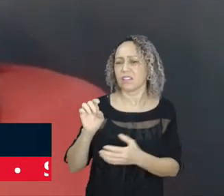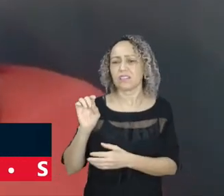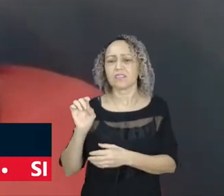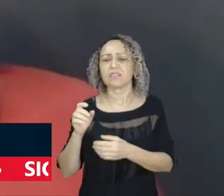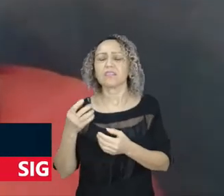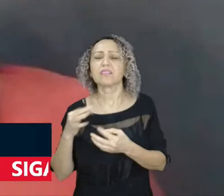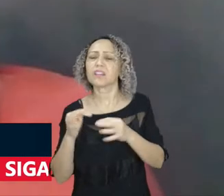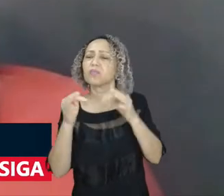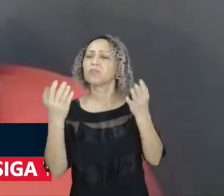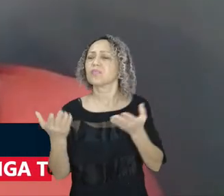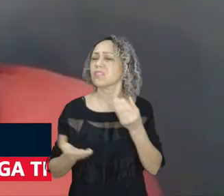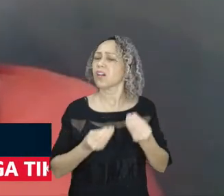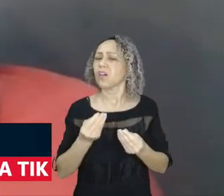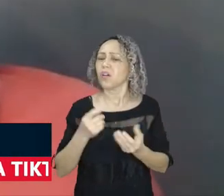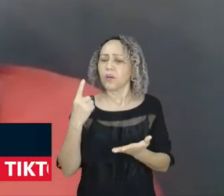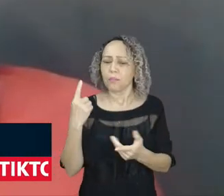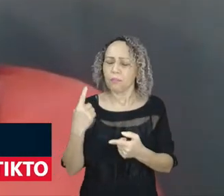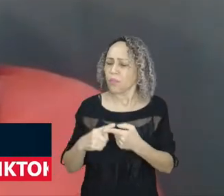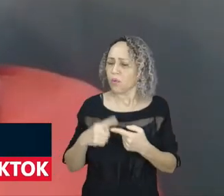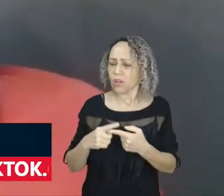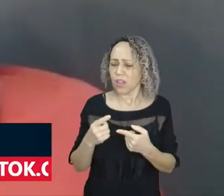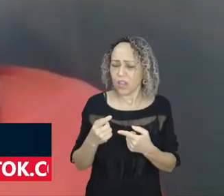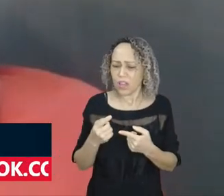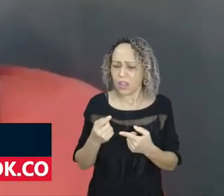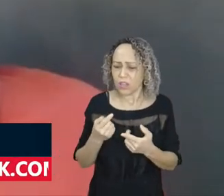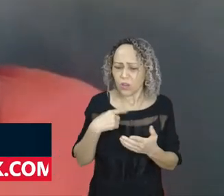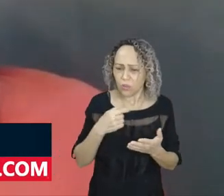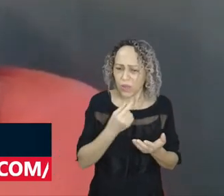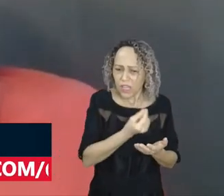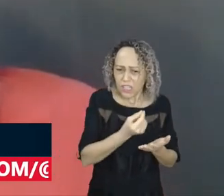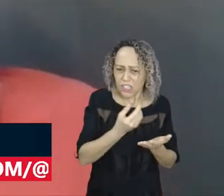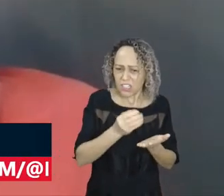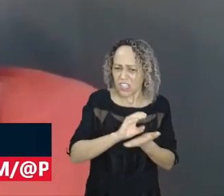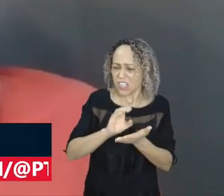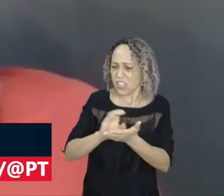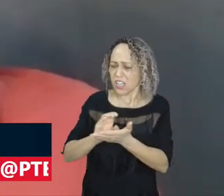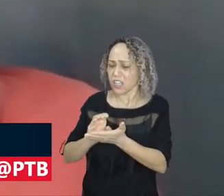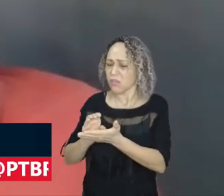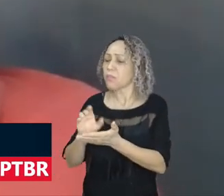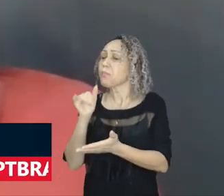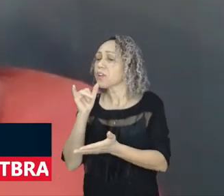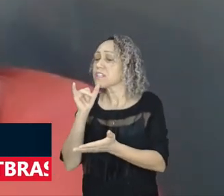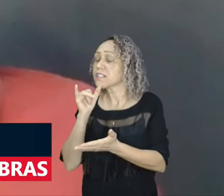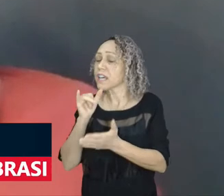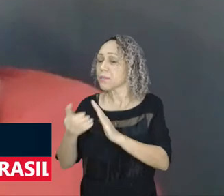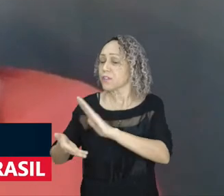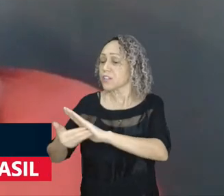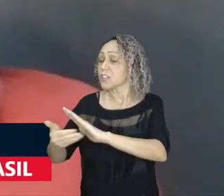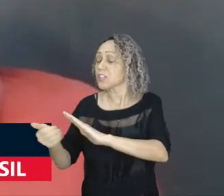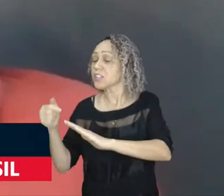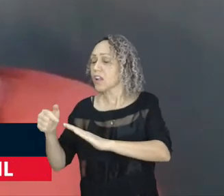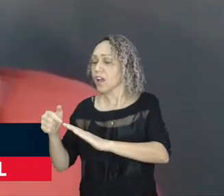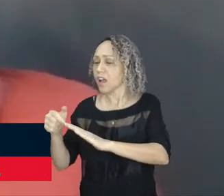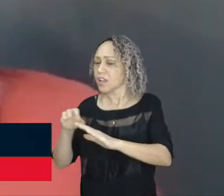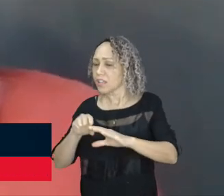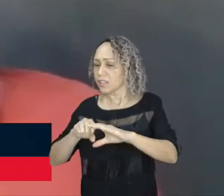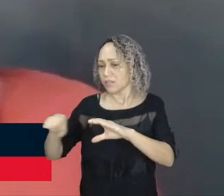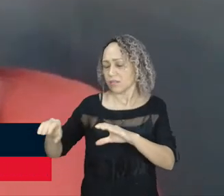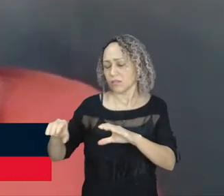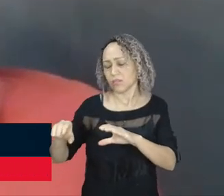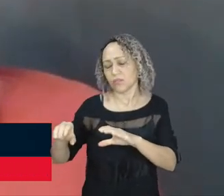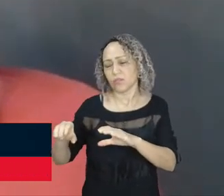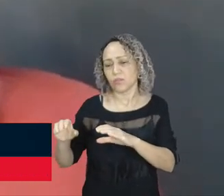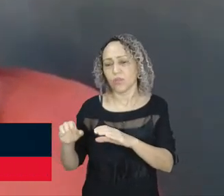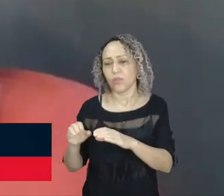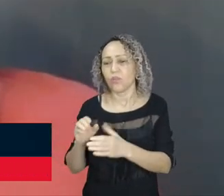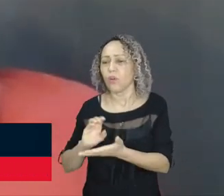tirar das emendas de relator? Por que não tirar do chamado orçamento secreto? Por que não tirar desse dinheiro que está sendo canalizado